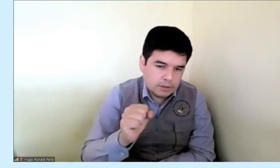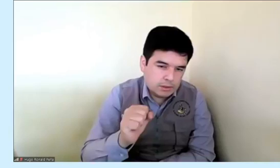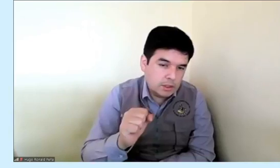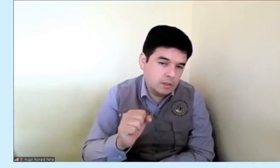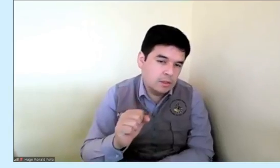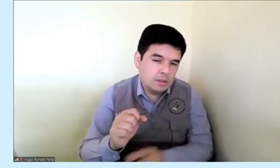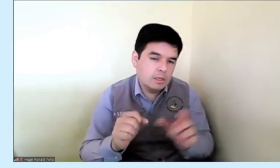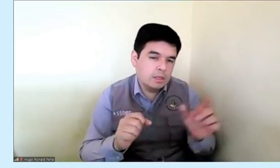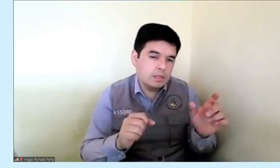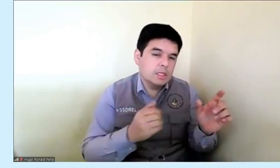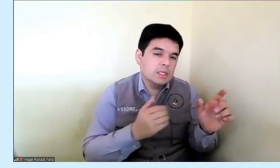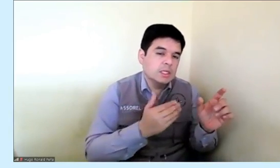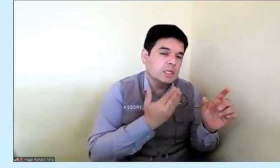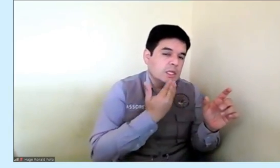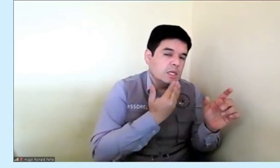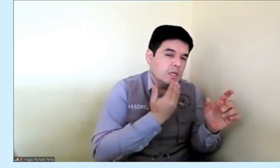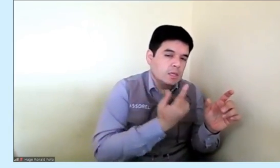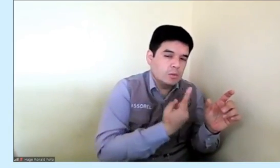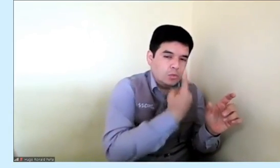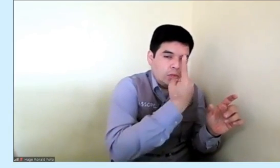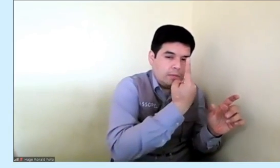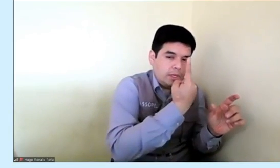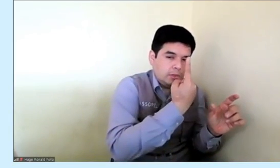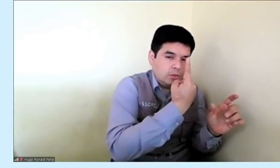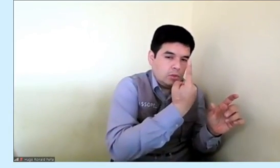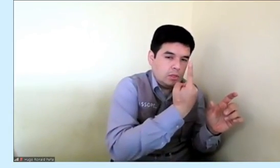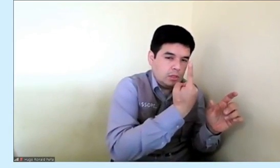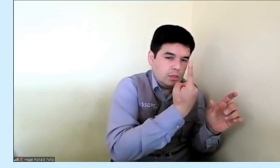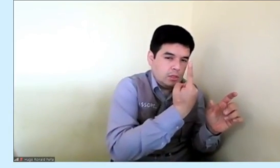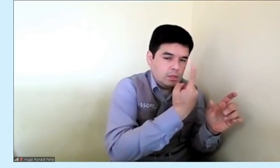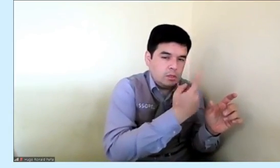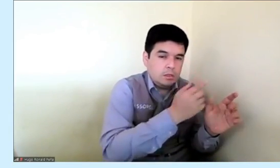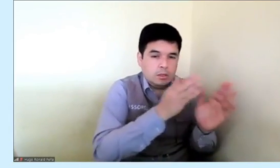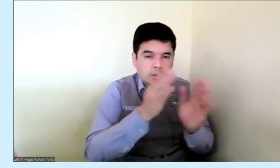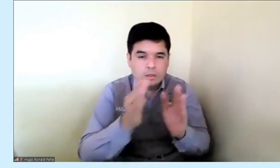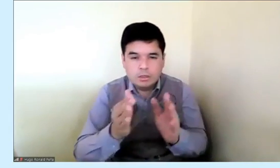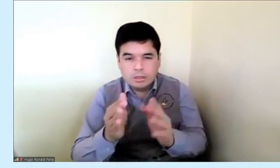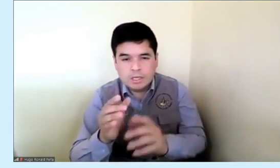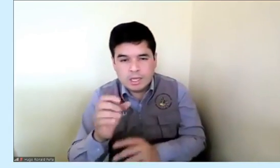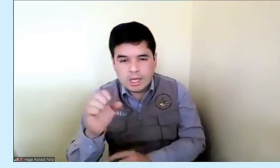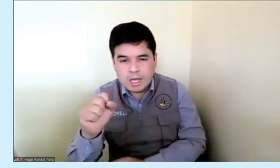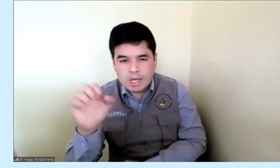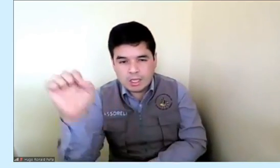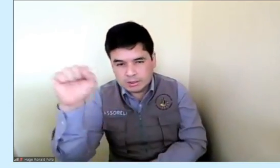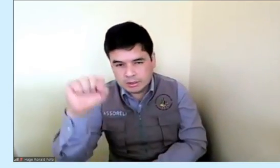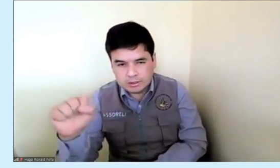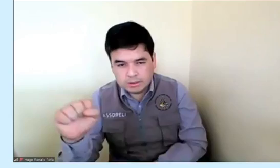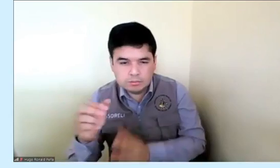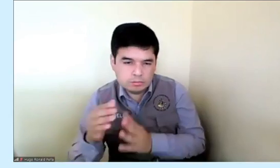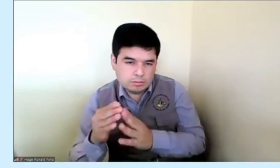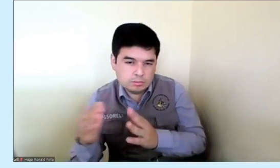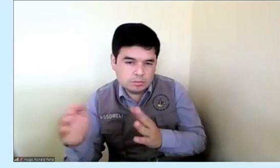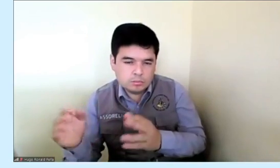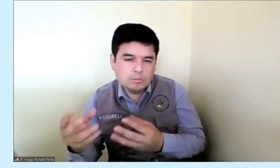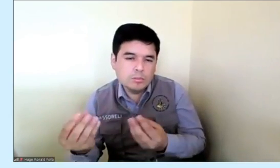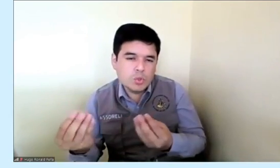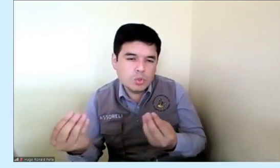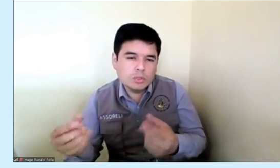¿Quiénes? ¿Quiénes? La seña de quién es una sola vez. ¿Y para quiénes?